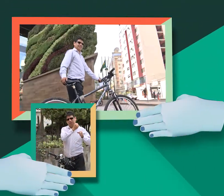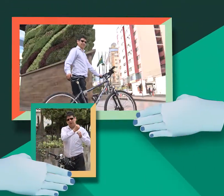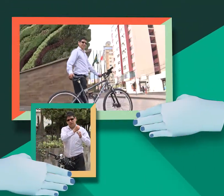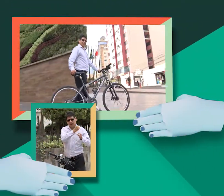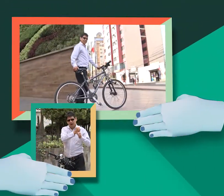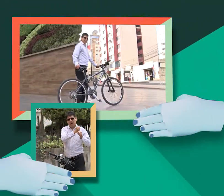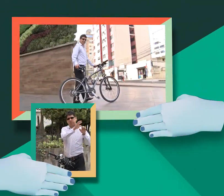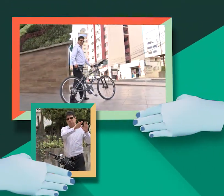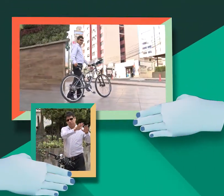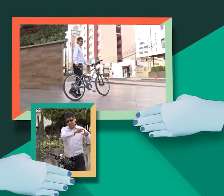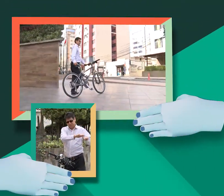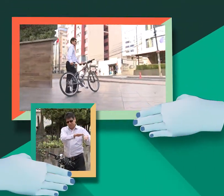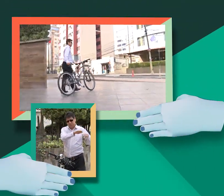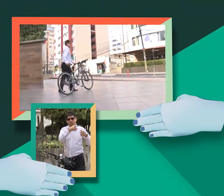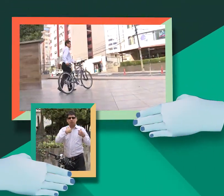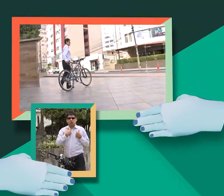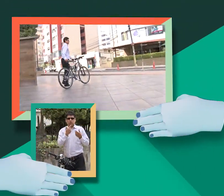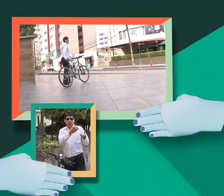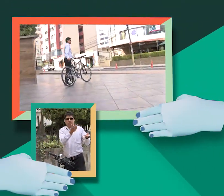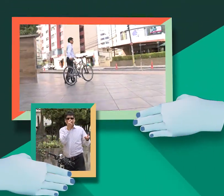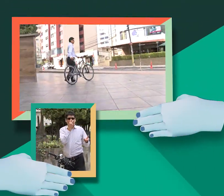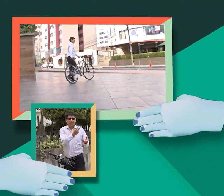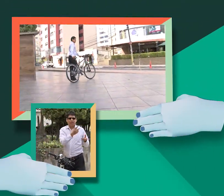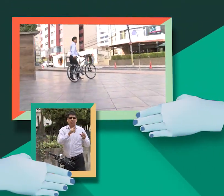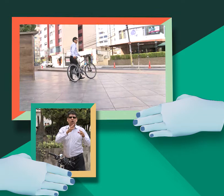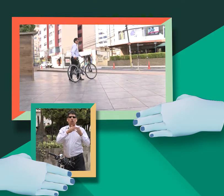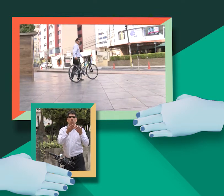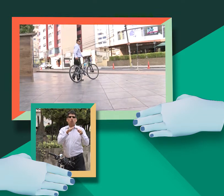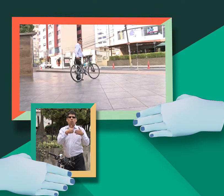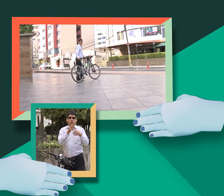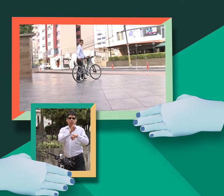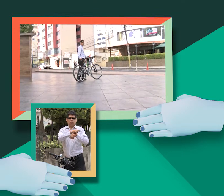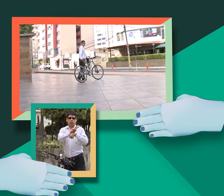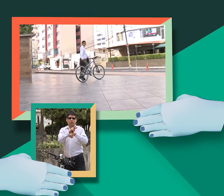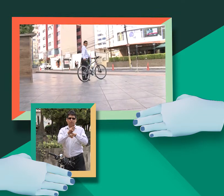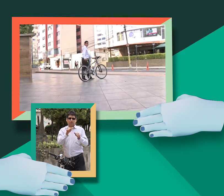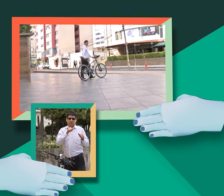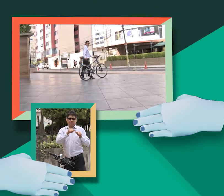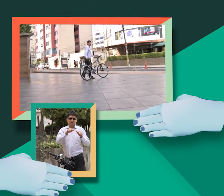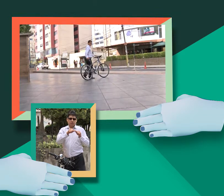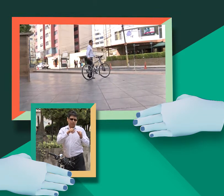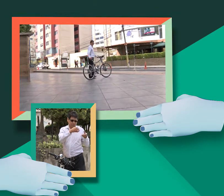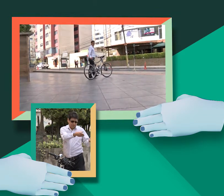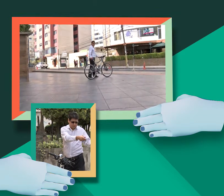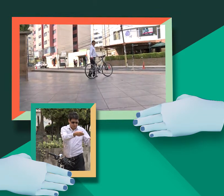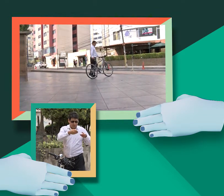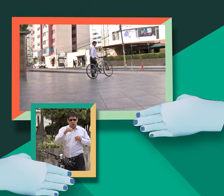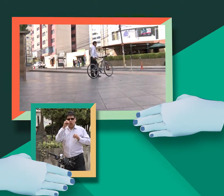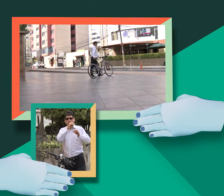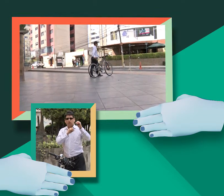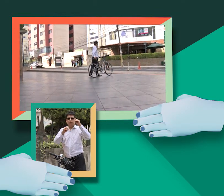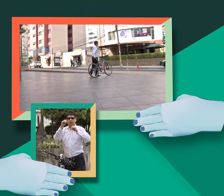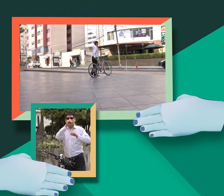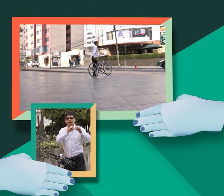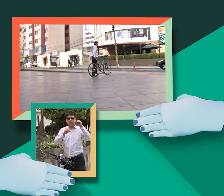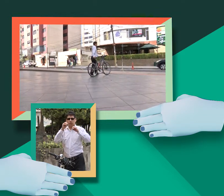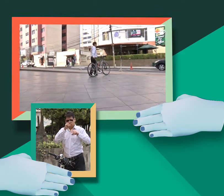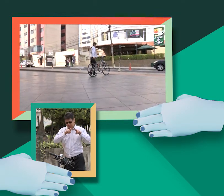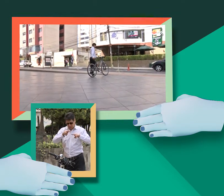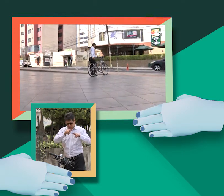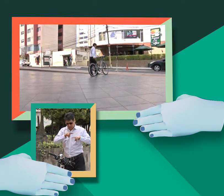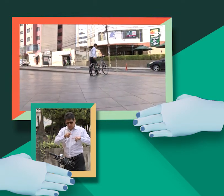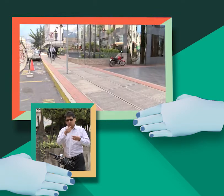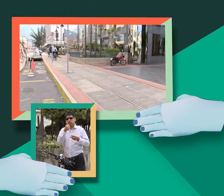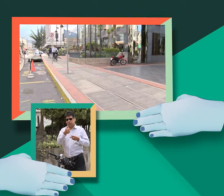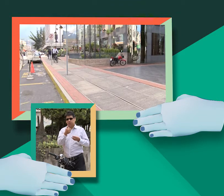de la tesorería junto con un asistente me encargo de llevar las cuentas financieras se puede